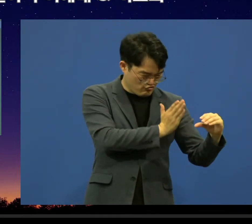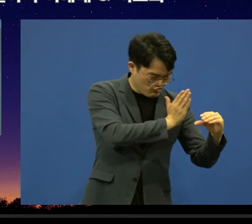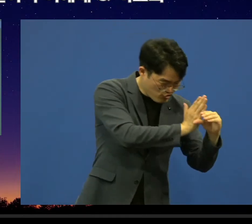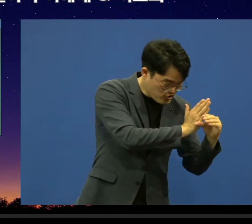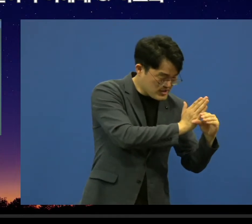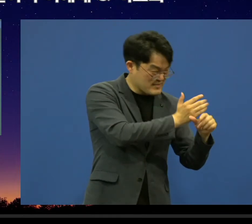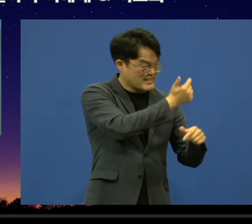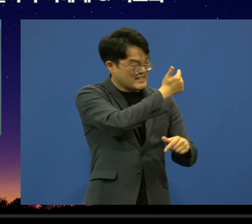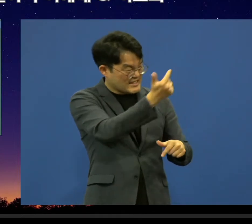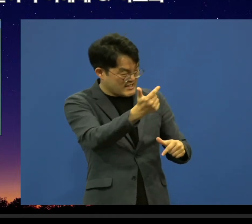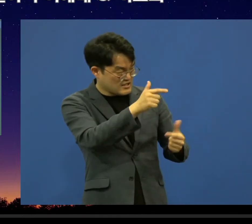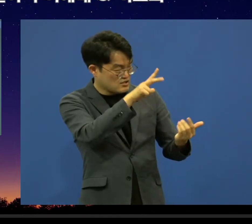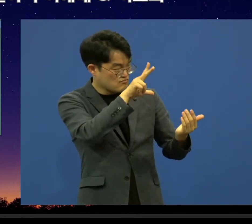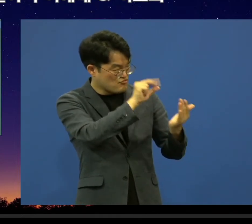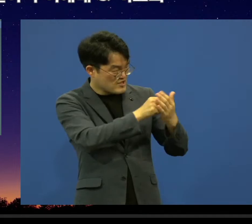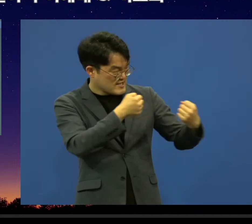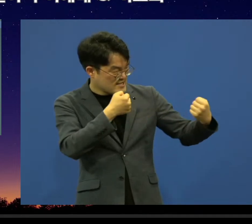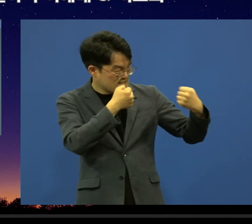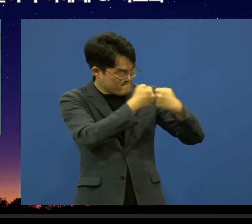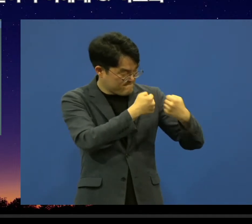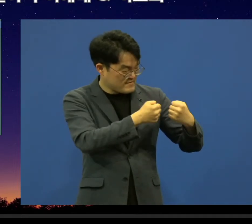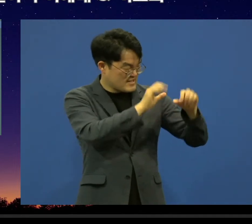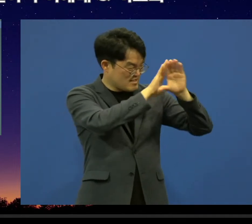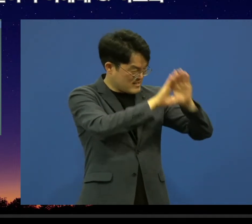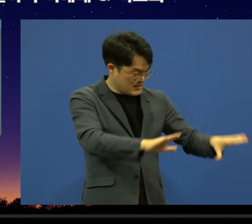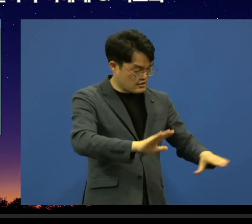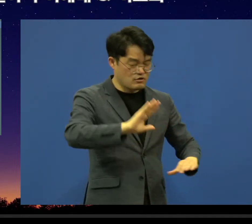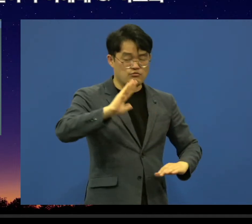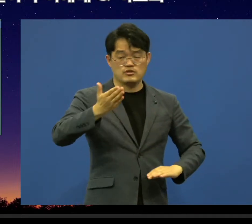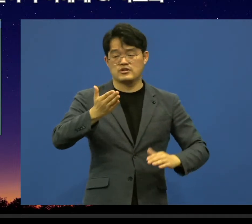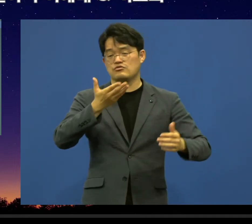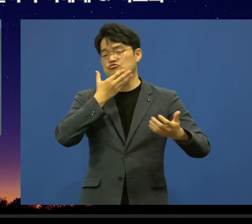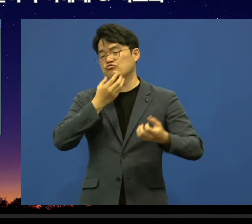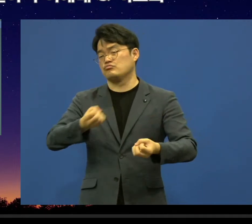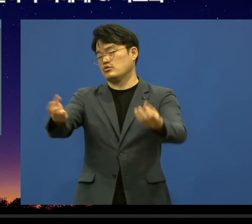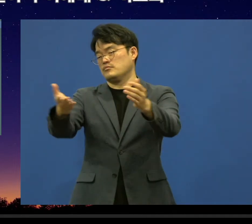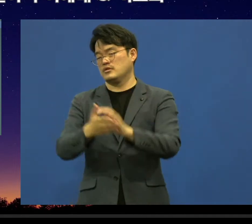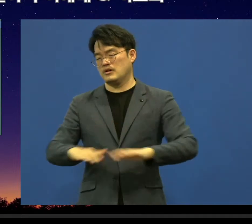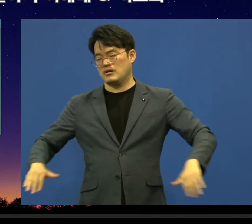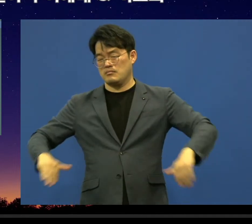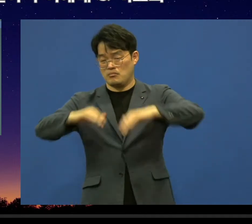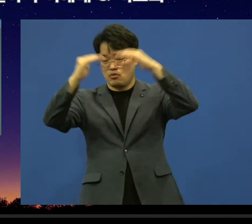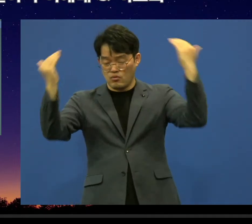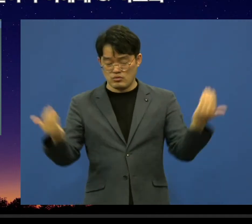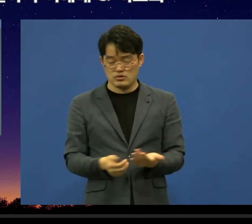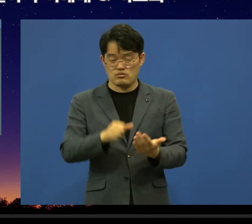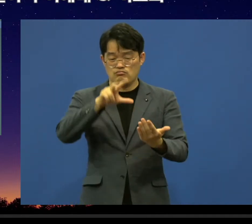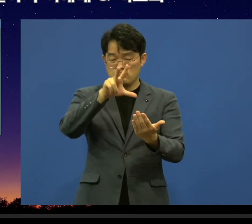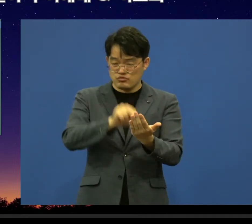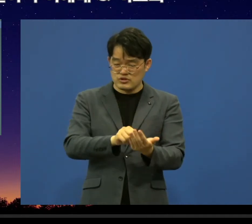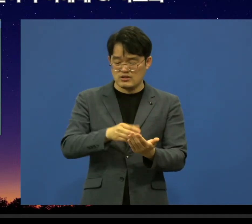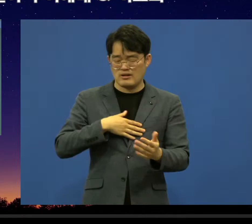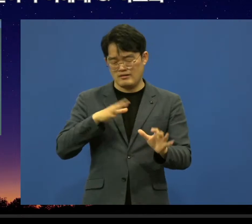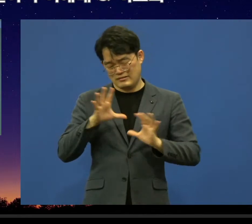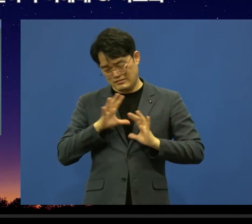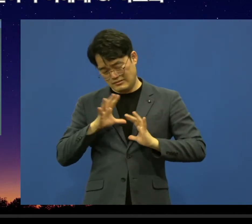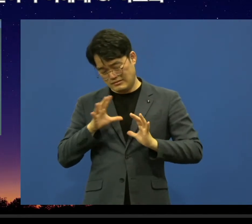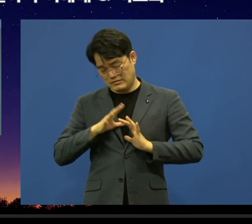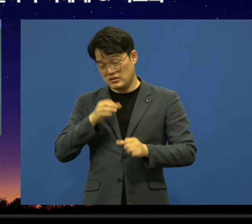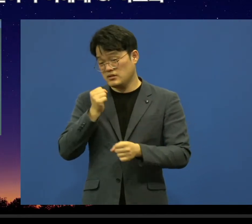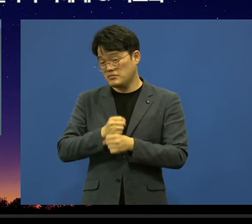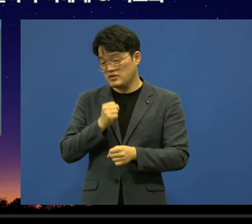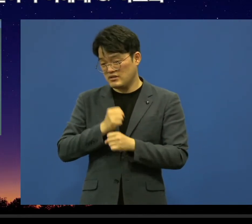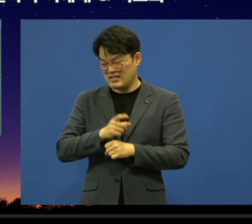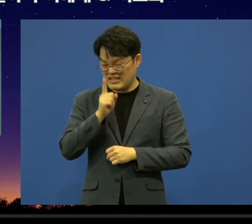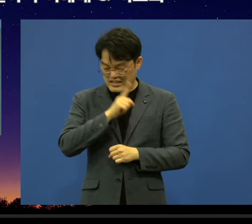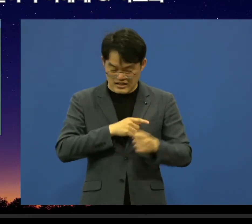문제의 핵이 제거되기를 바랍니다. 오늘 여러분 그 모든 문제 앞에 나를 두렵게 하는 그 악한 영들을